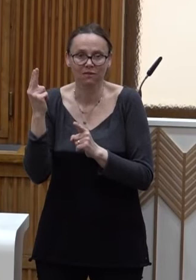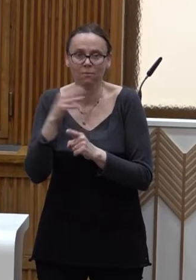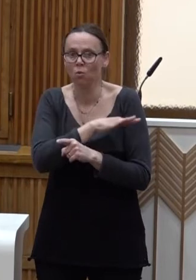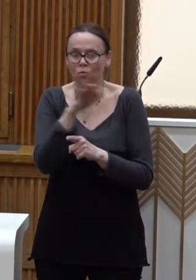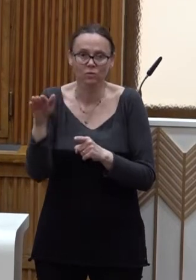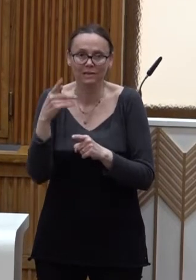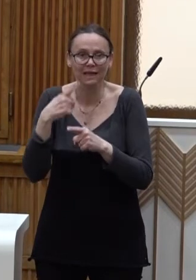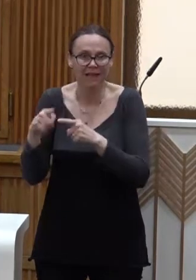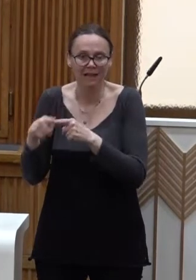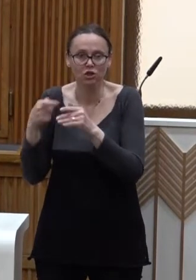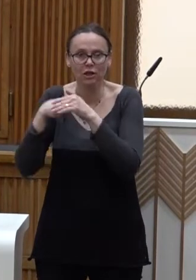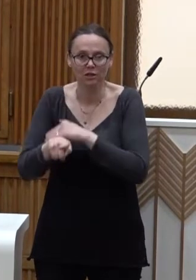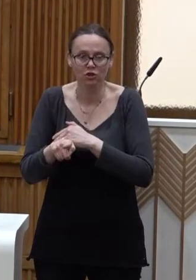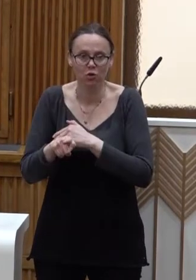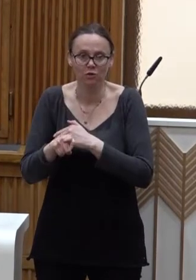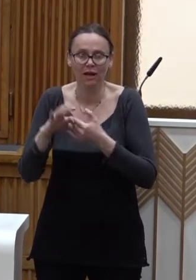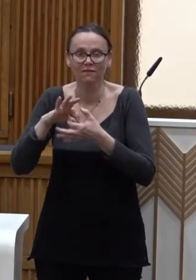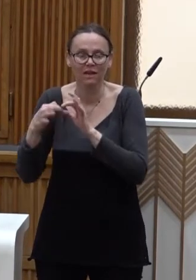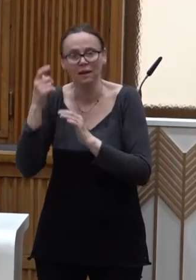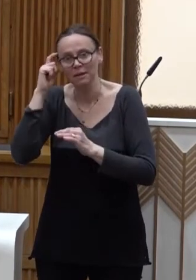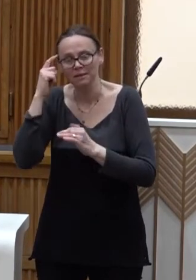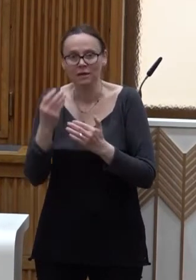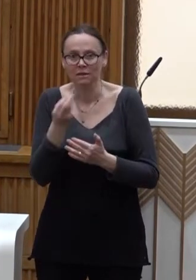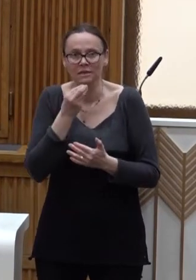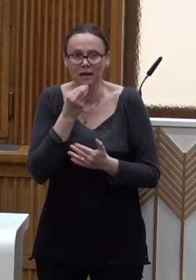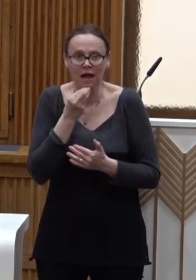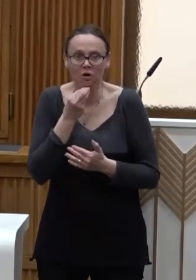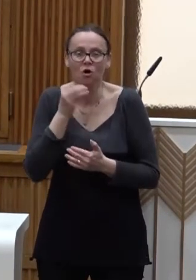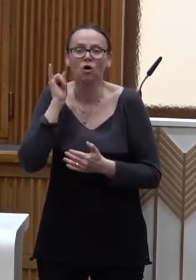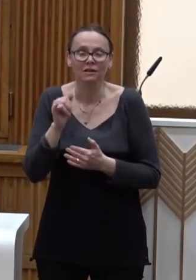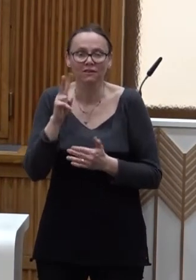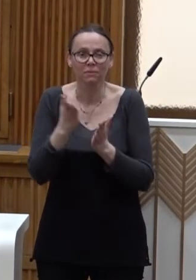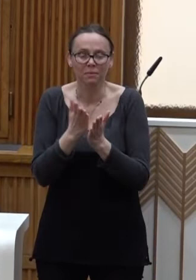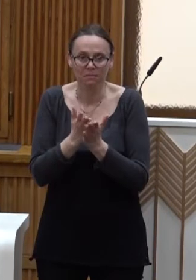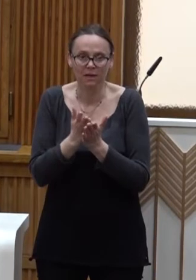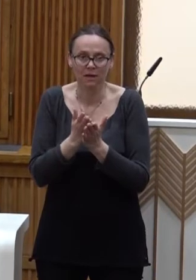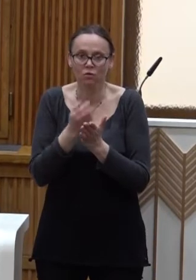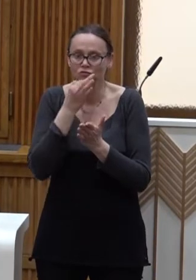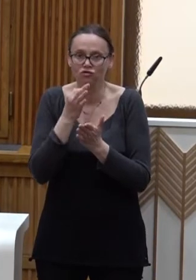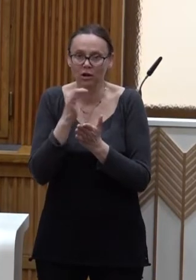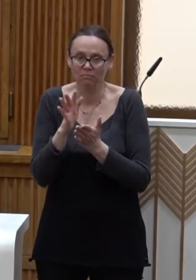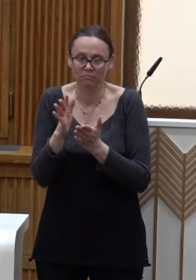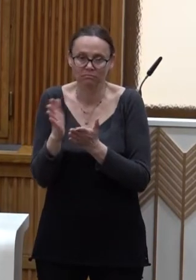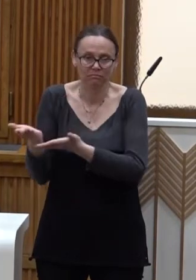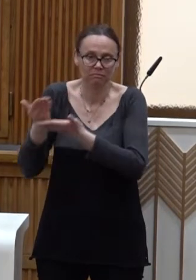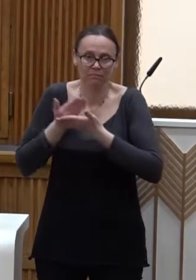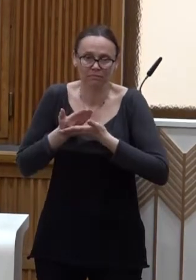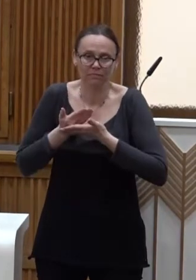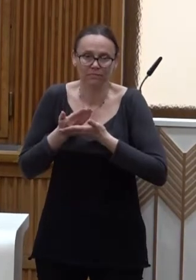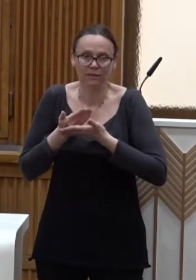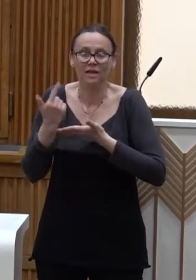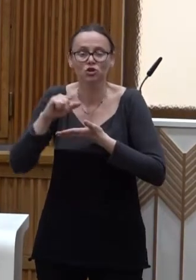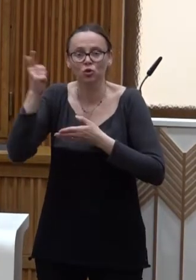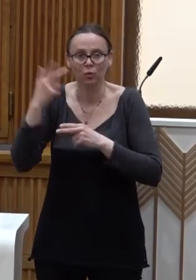vse deležnike znotraj verig preskrbe s hrano, da v primeru izpada dobaviteljev, ki so iz